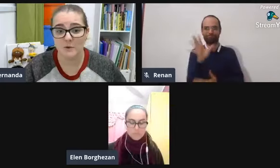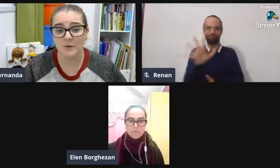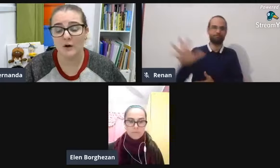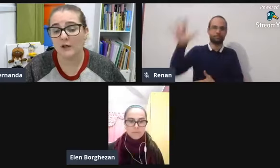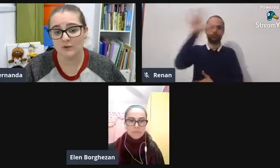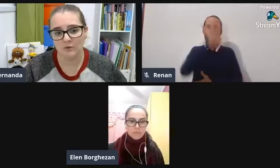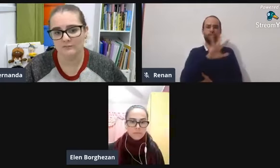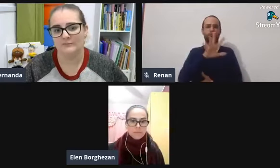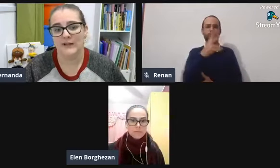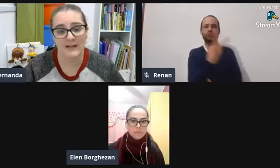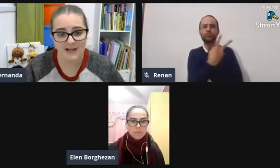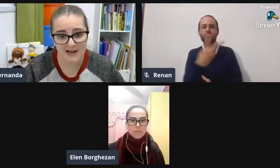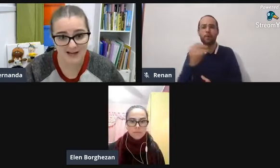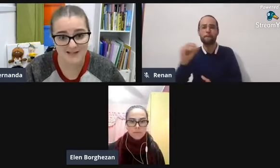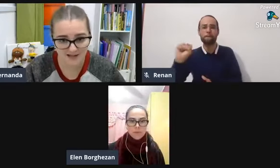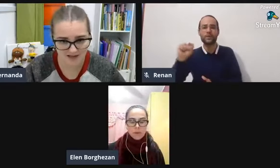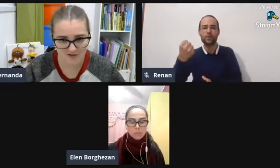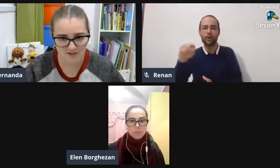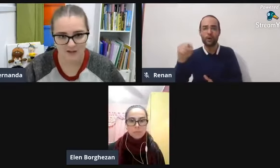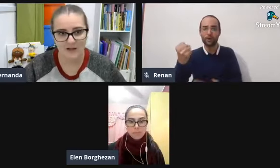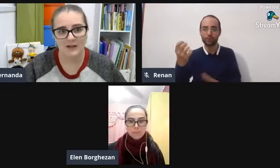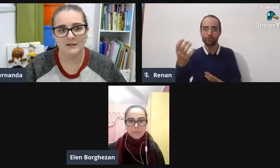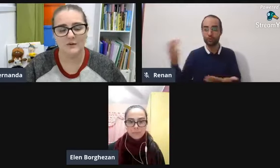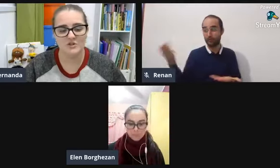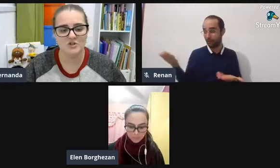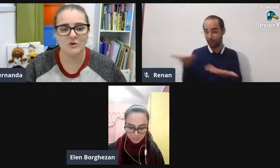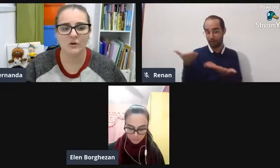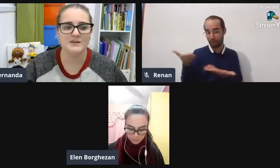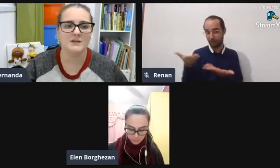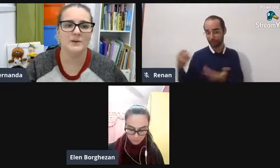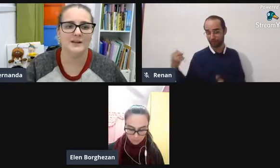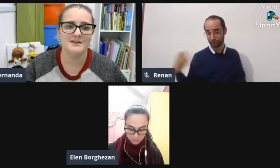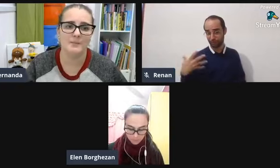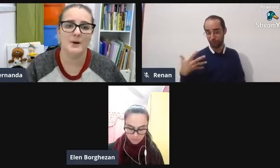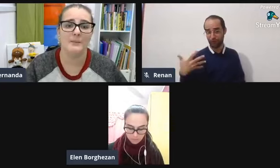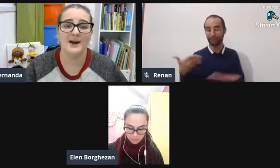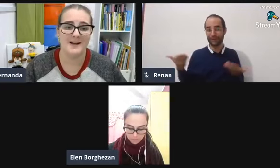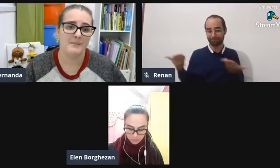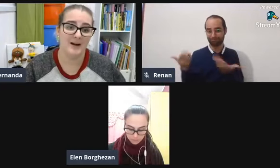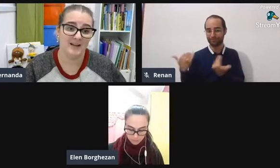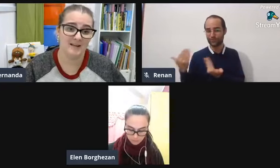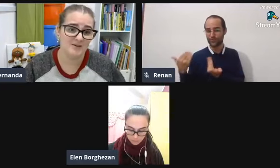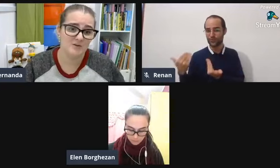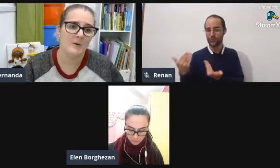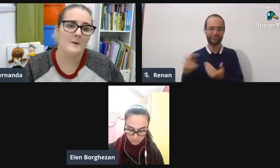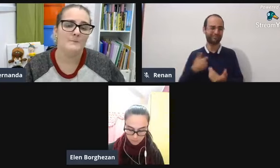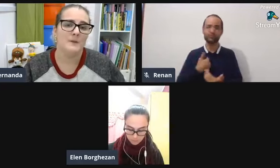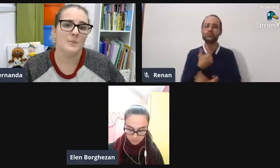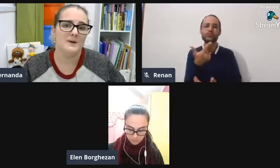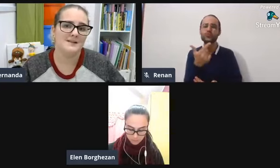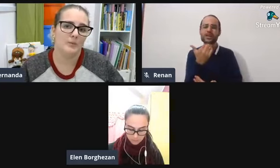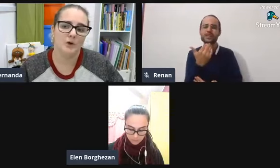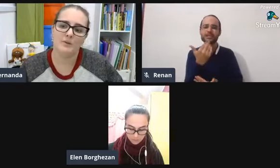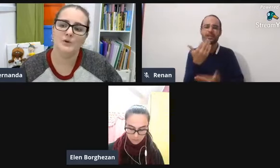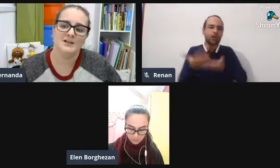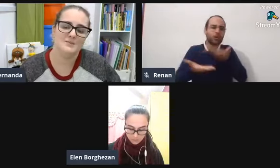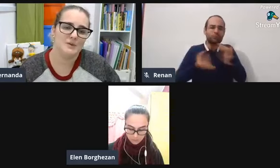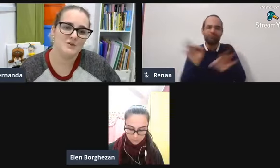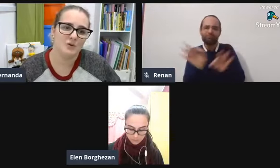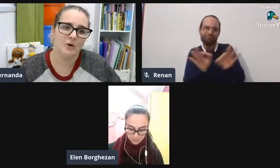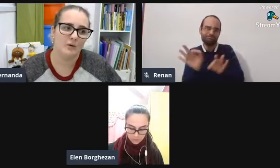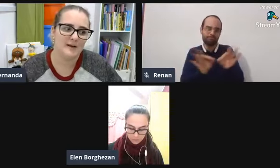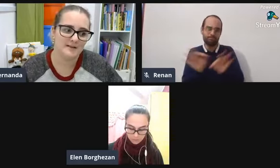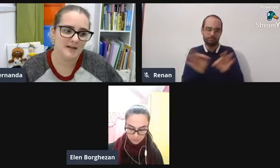de 2008, ela é recente. Então, a gente não conseguiu ainda se preparar para isso, e eu percebo que